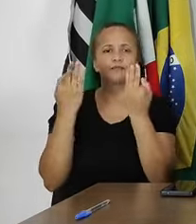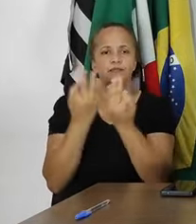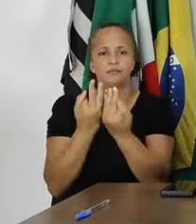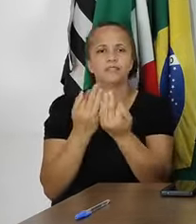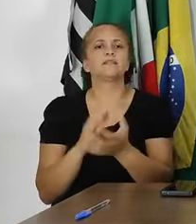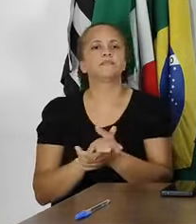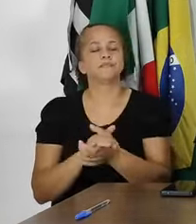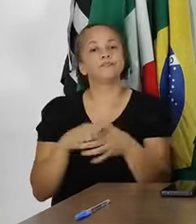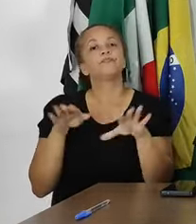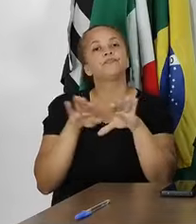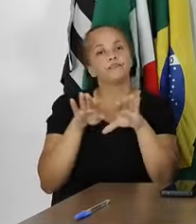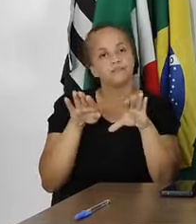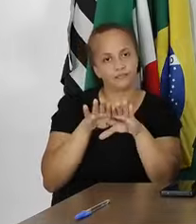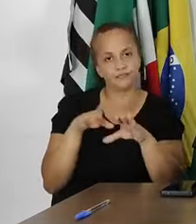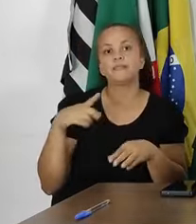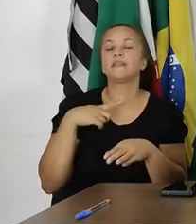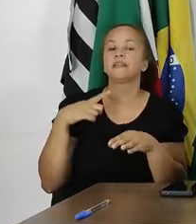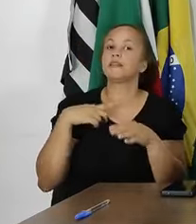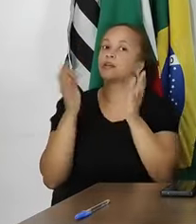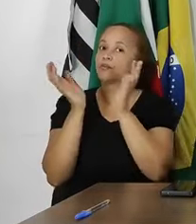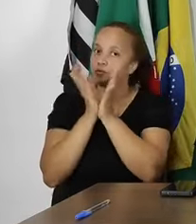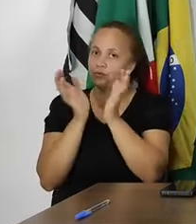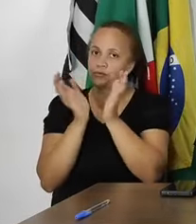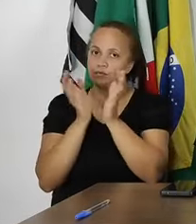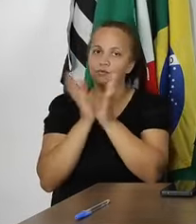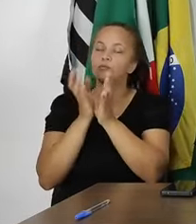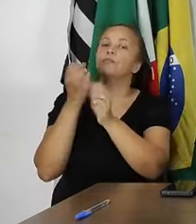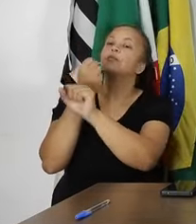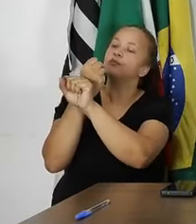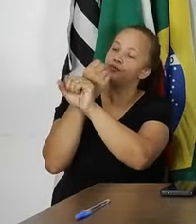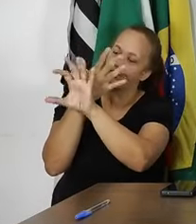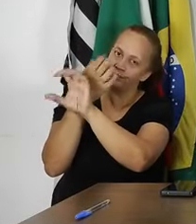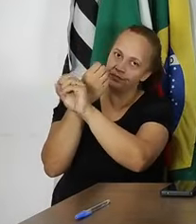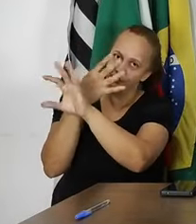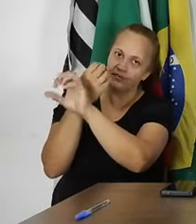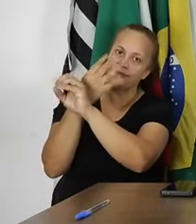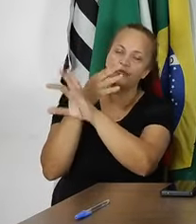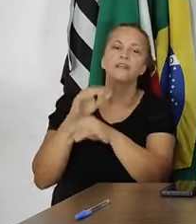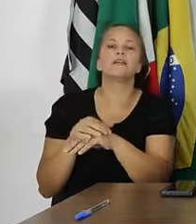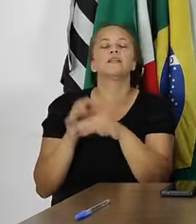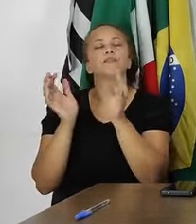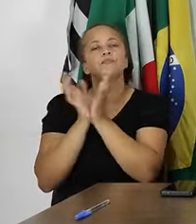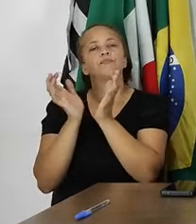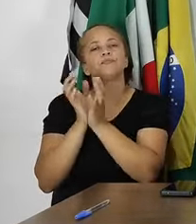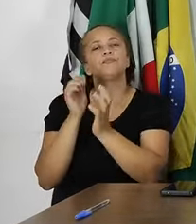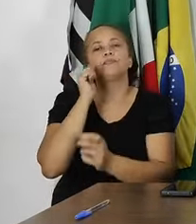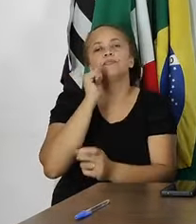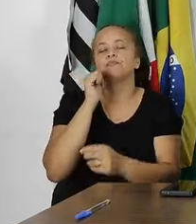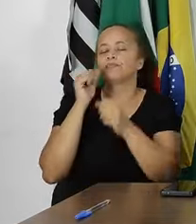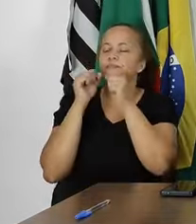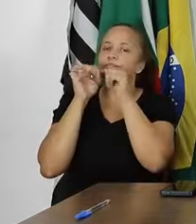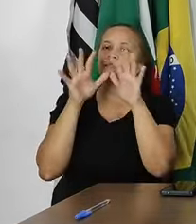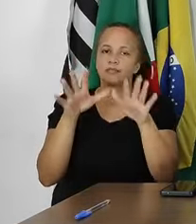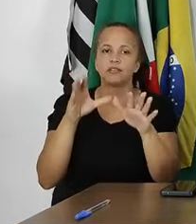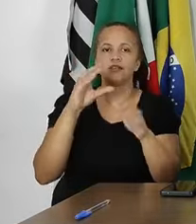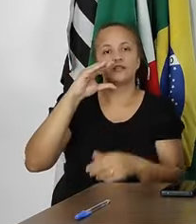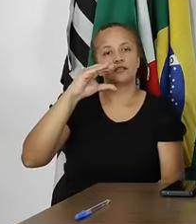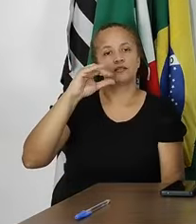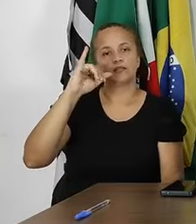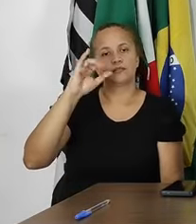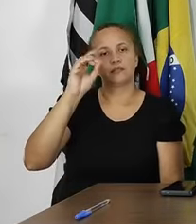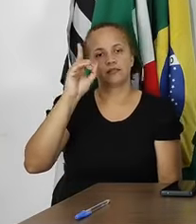E temos também outro grupo, por chamada de vídeo, também um grupo de irmãs abençoadas que se reúnem com a Cida que está à